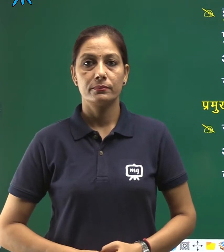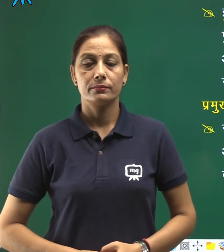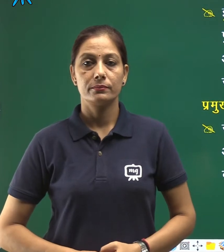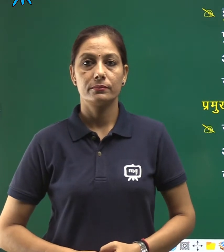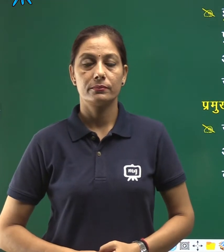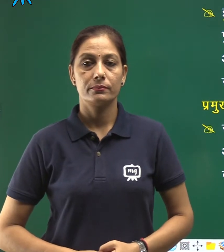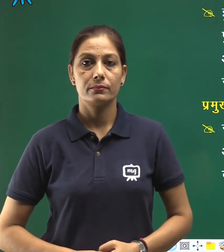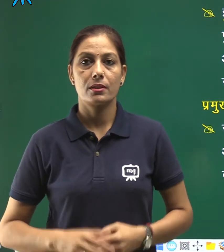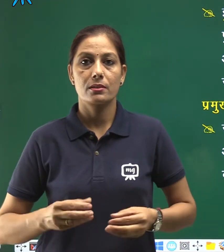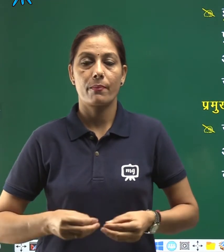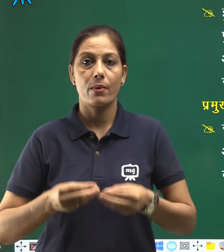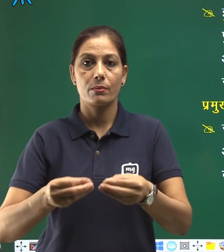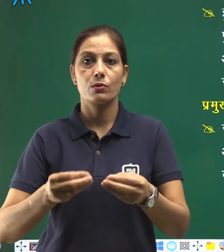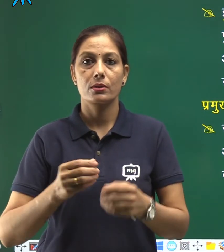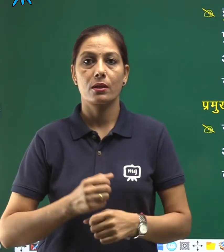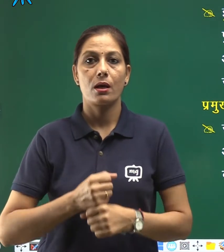पहल सम्मान,